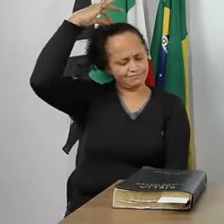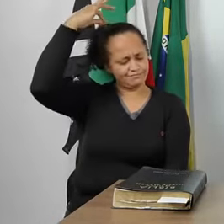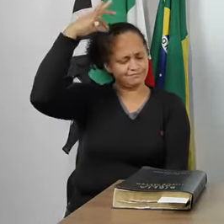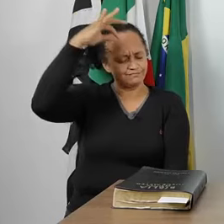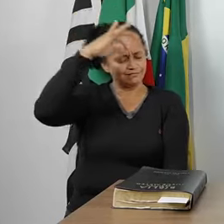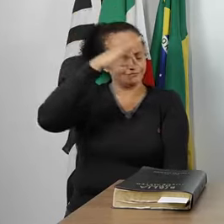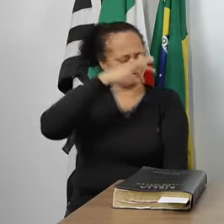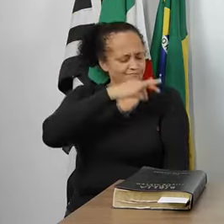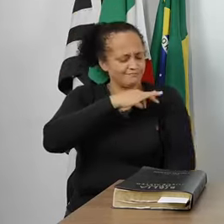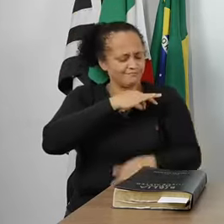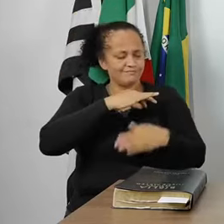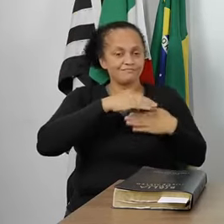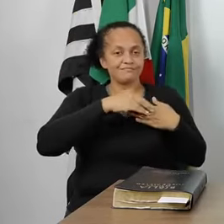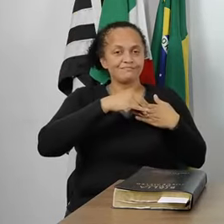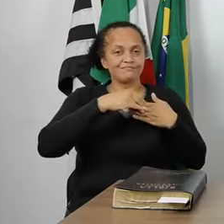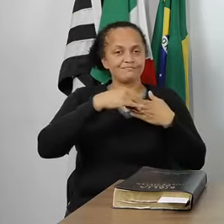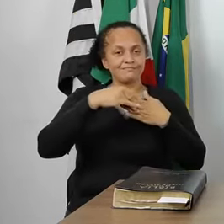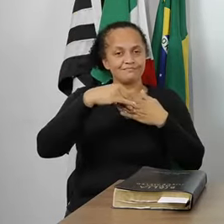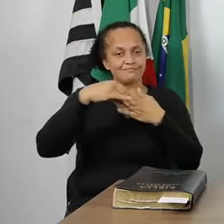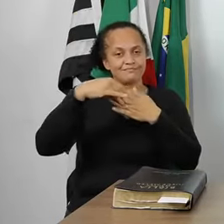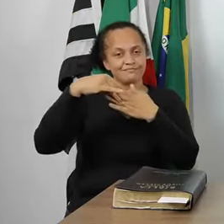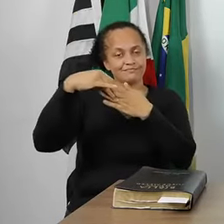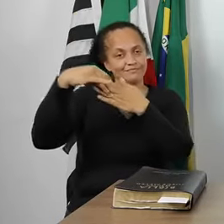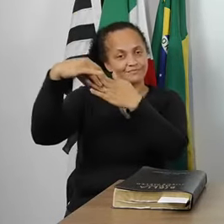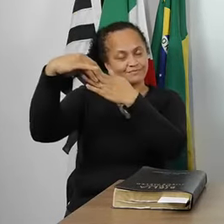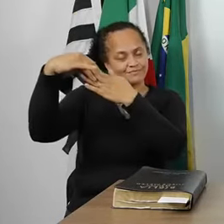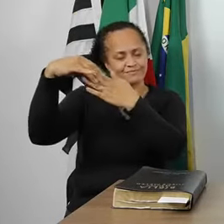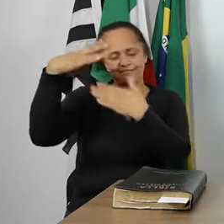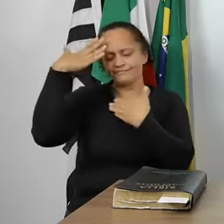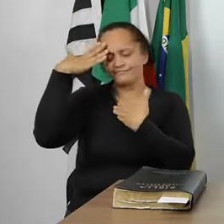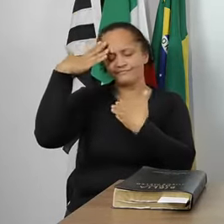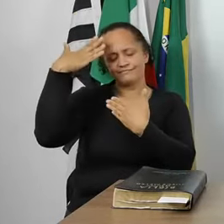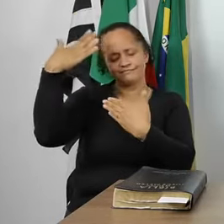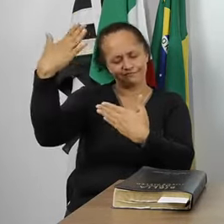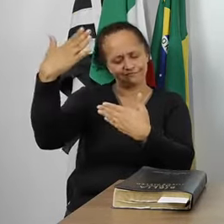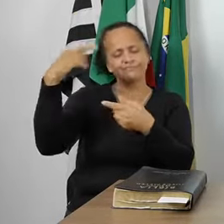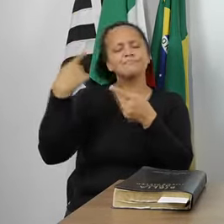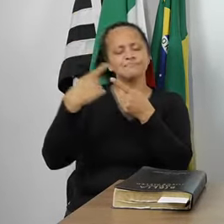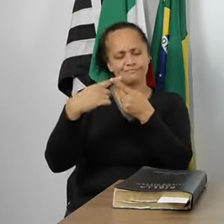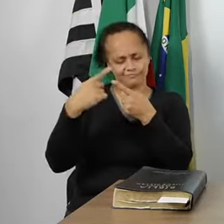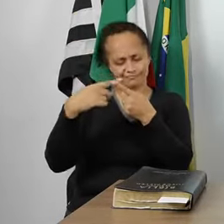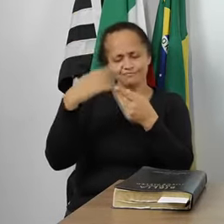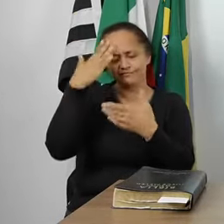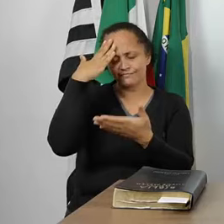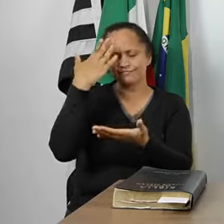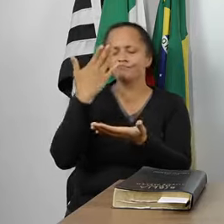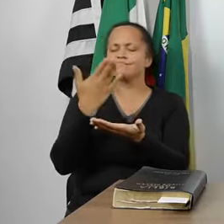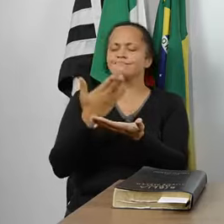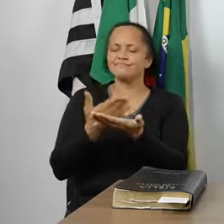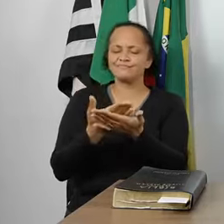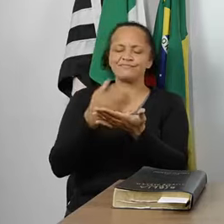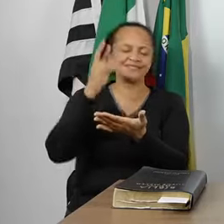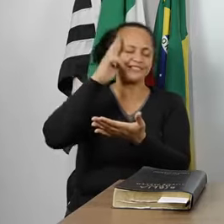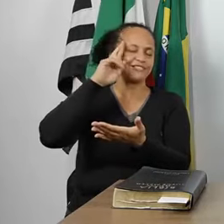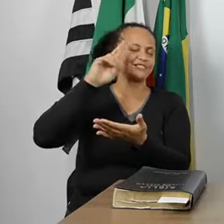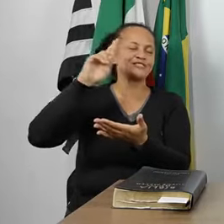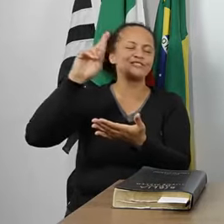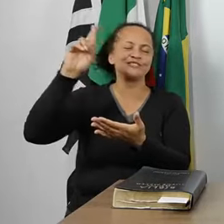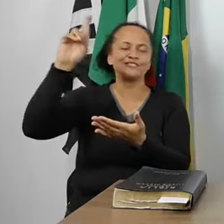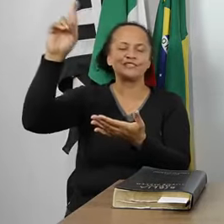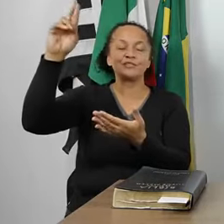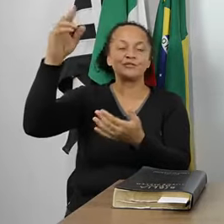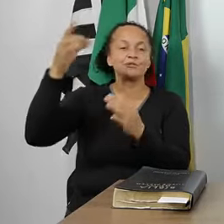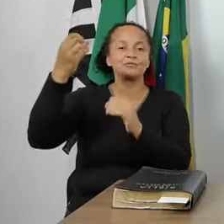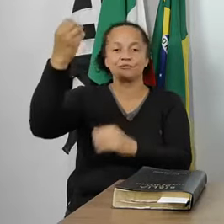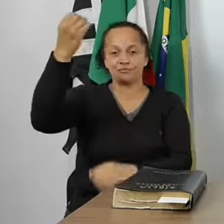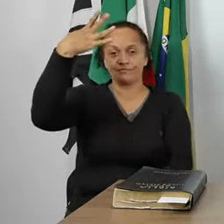nos guia a toda a verdade. E queremos te agradecer porque cremos que o Senhor nos concederá nesta noite o Espírito de